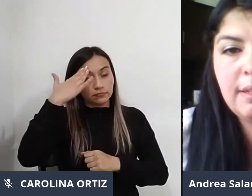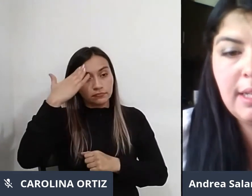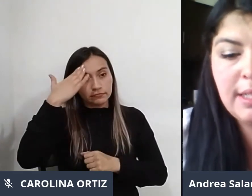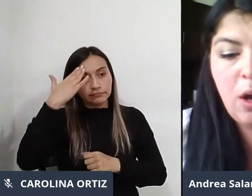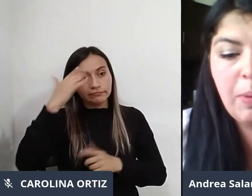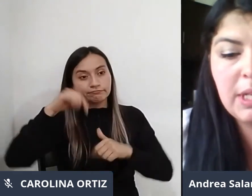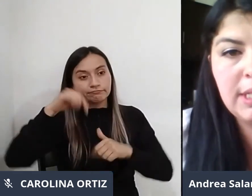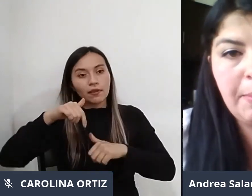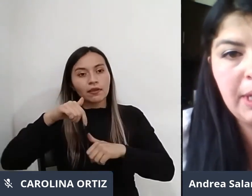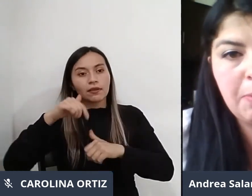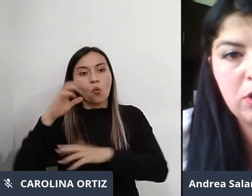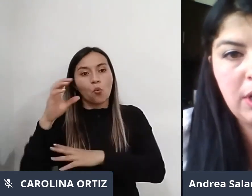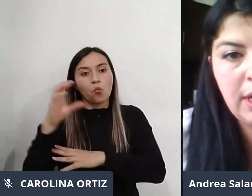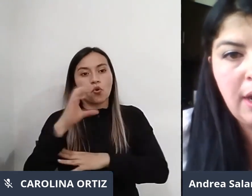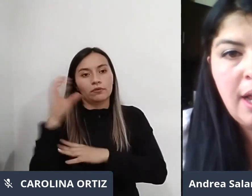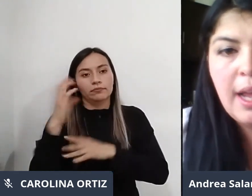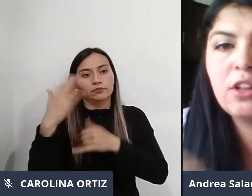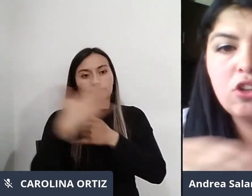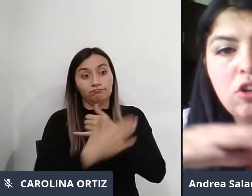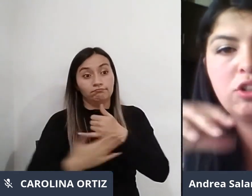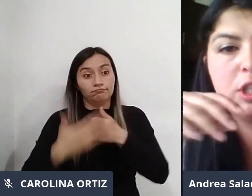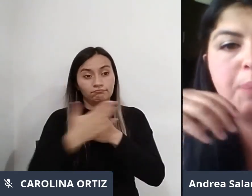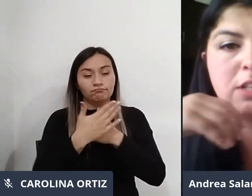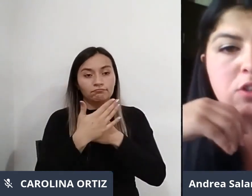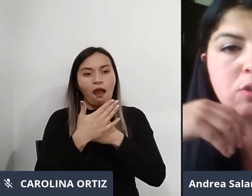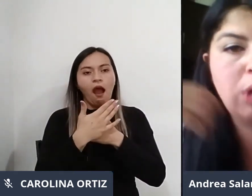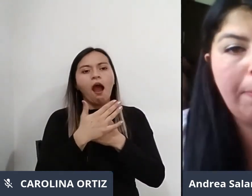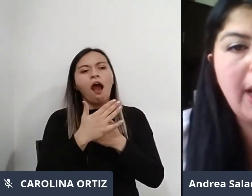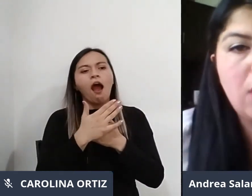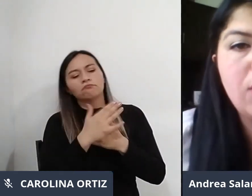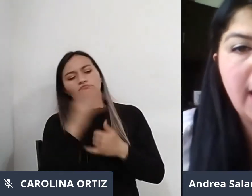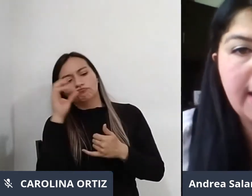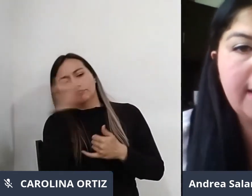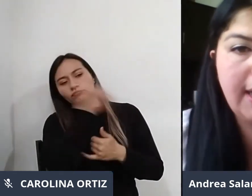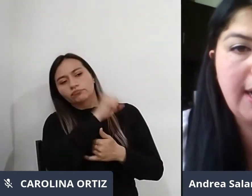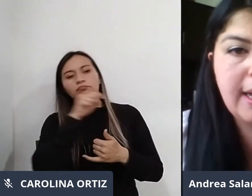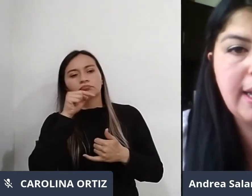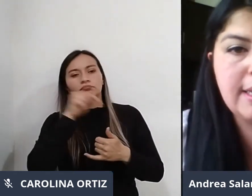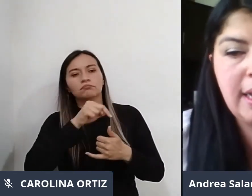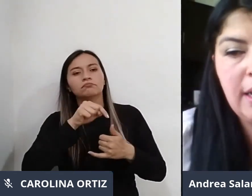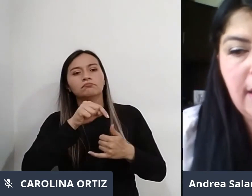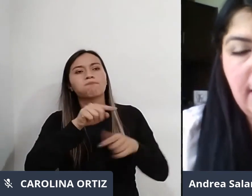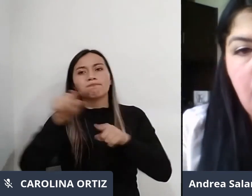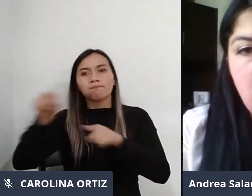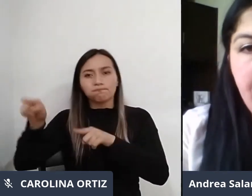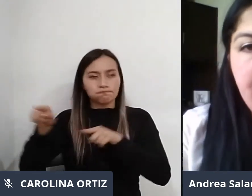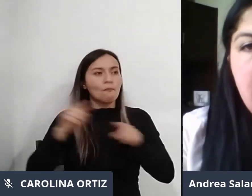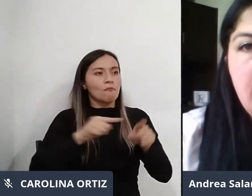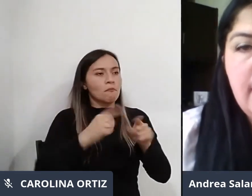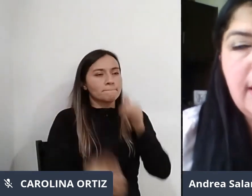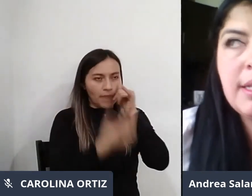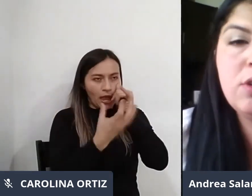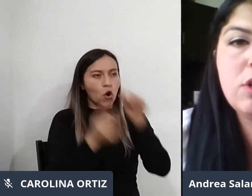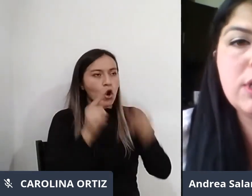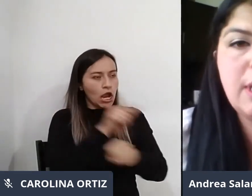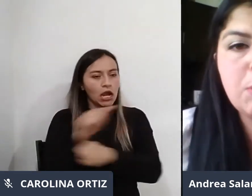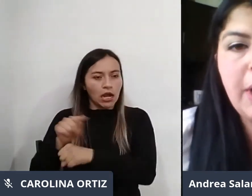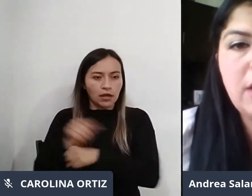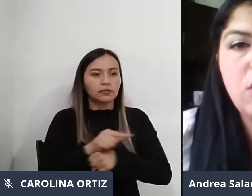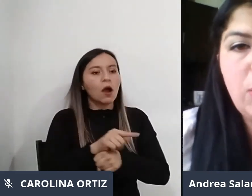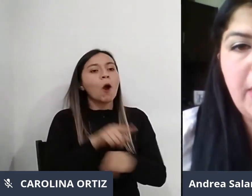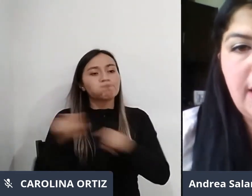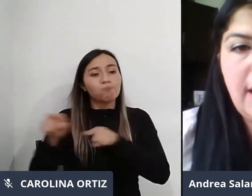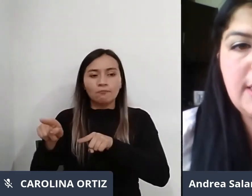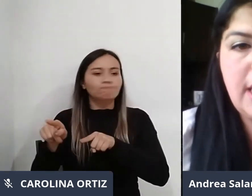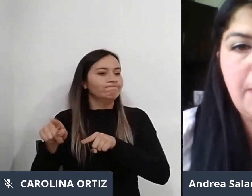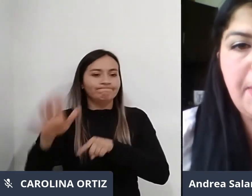se ha caracterizado precisamente por tener en todos los espacios una pedagogía crítica, que es el digamos, la desde donde nos estamos